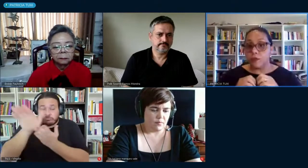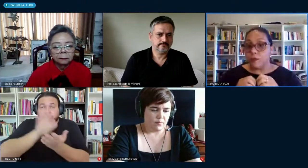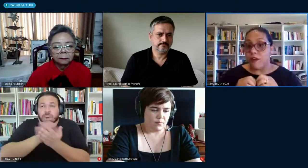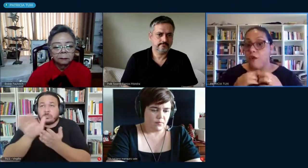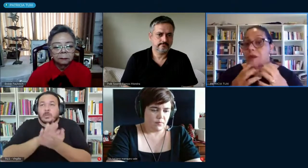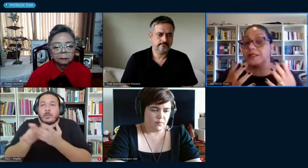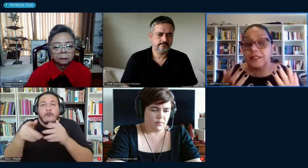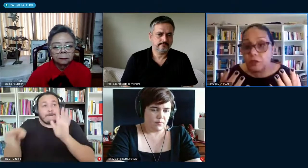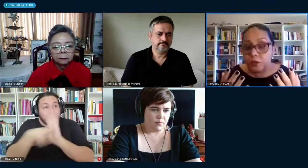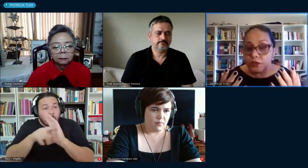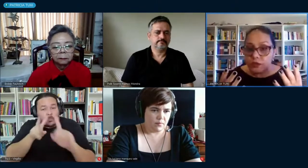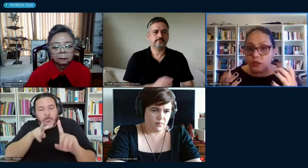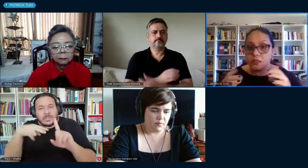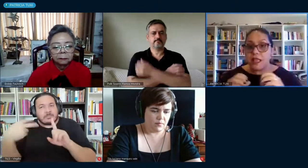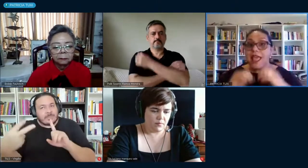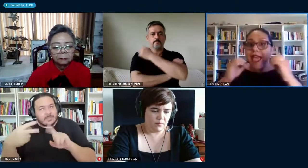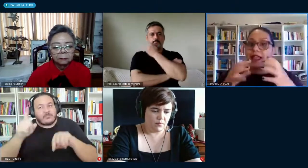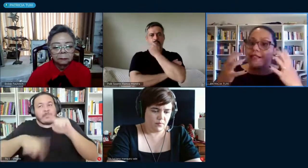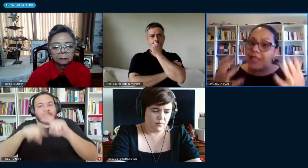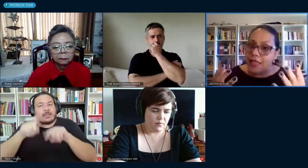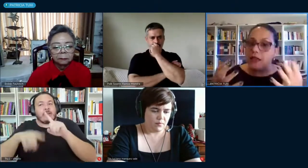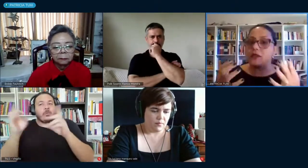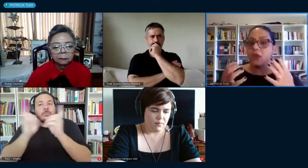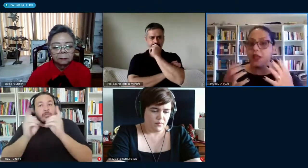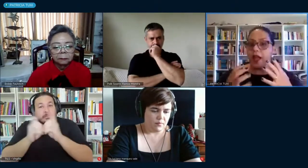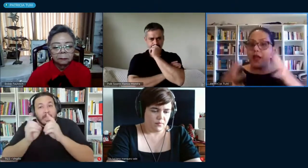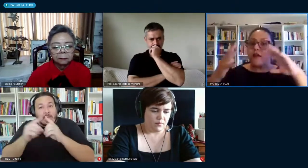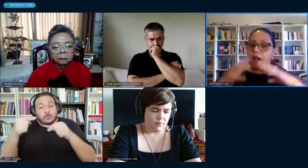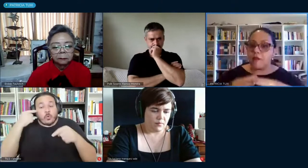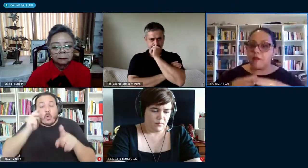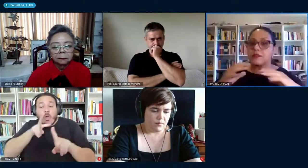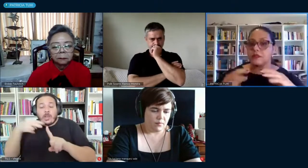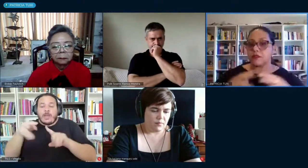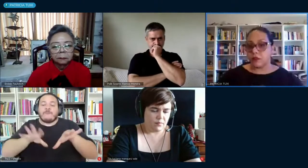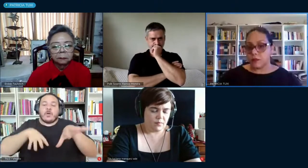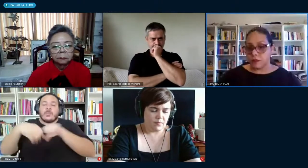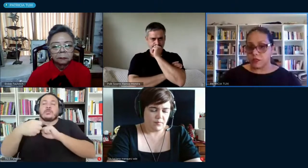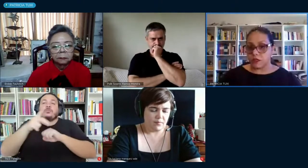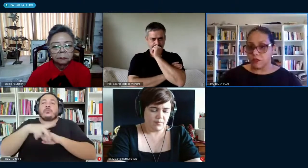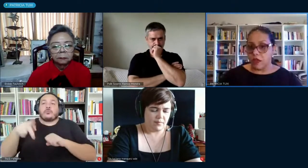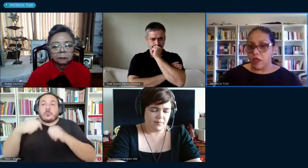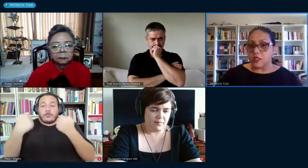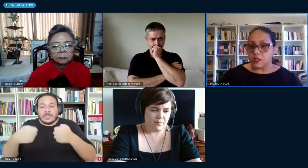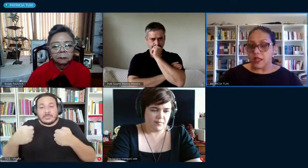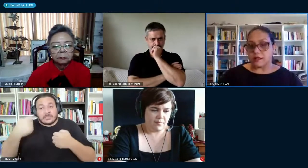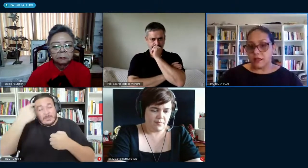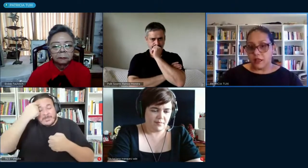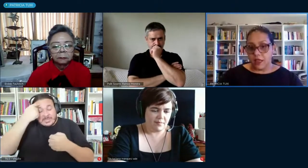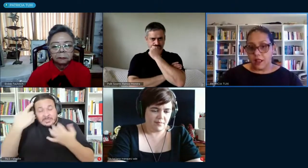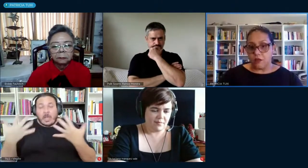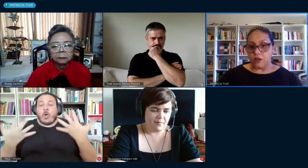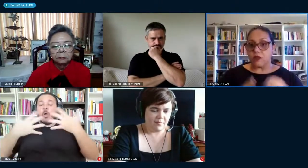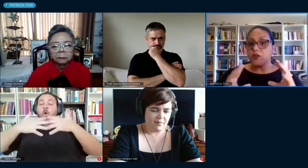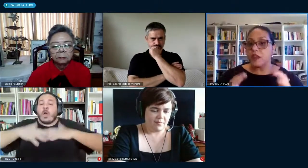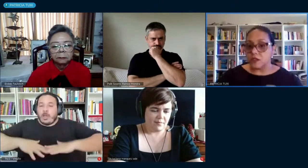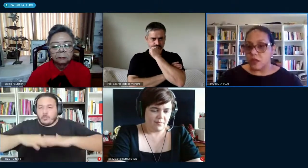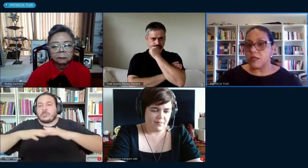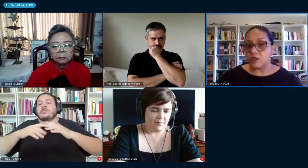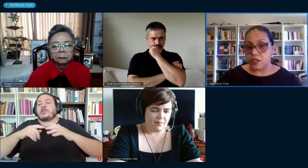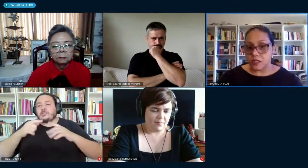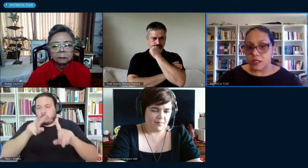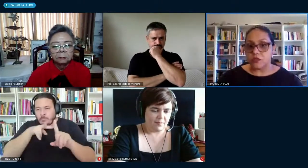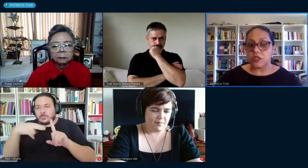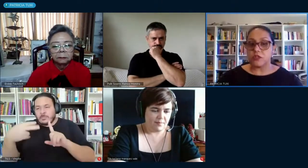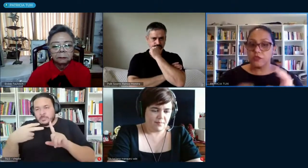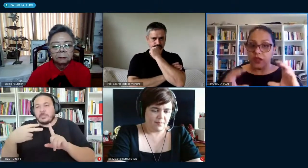ou de uma formação de professores, ele tenha esse olhar da harmonização na perspectiva dessa L1. Então fica só